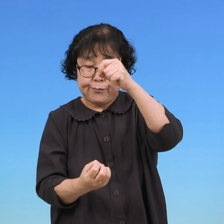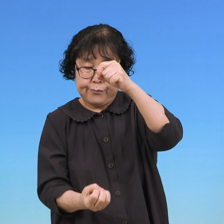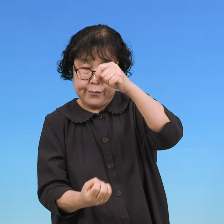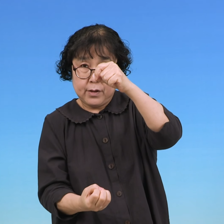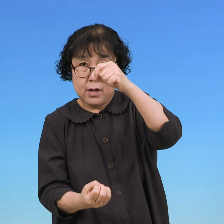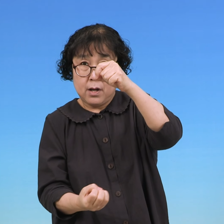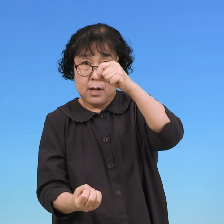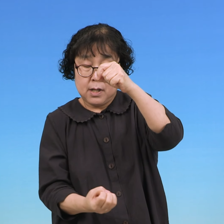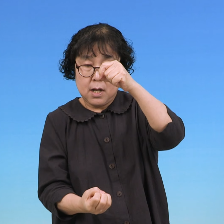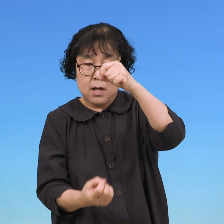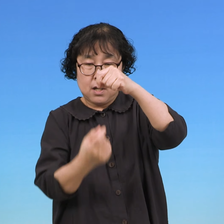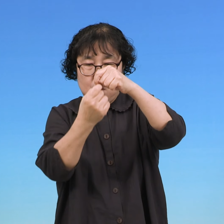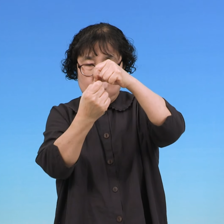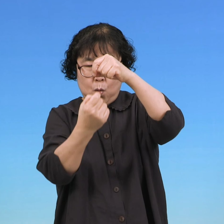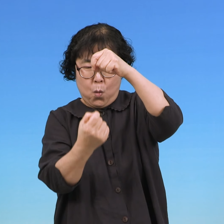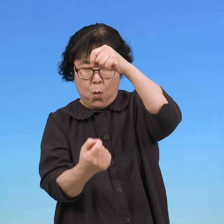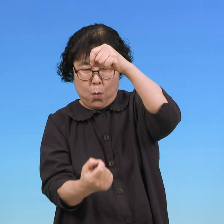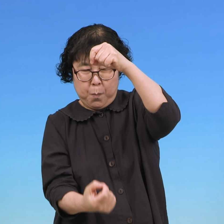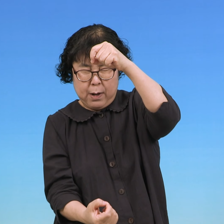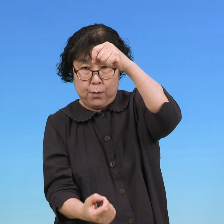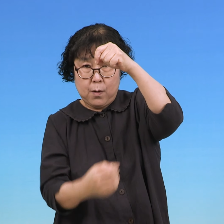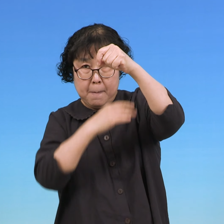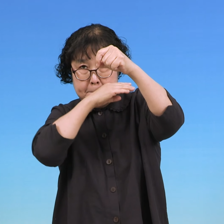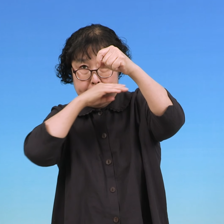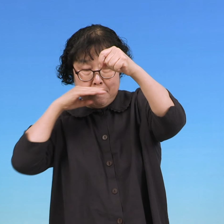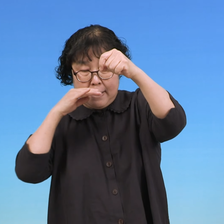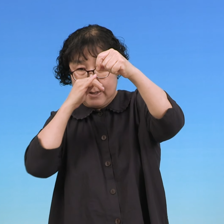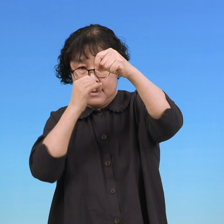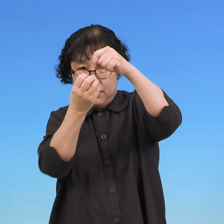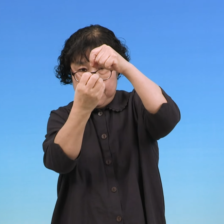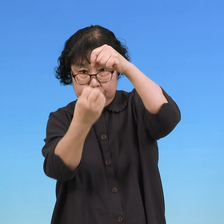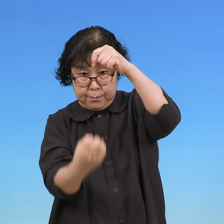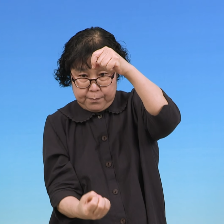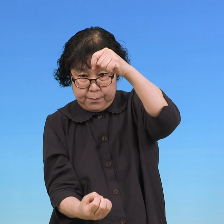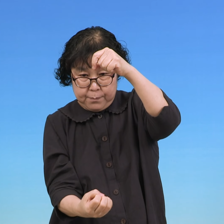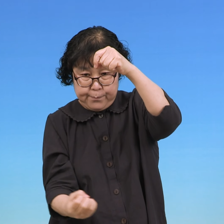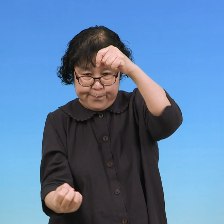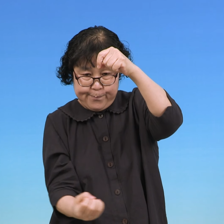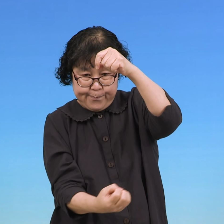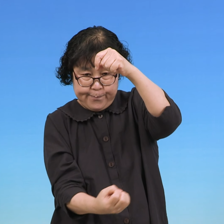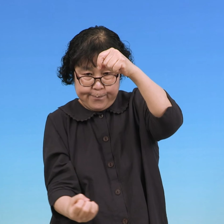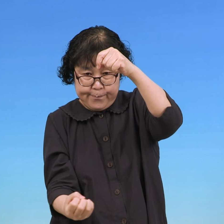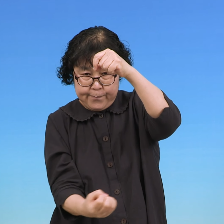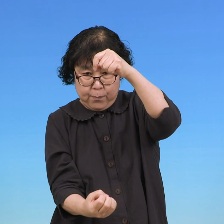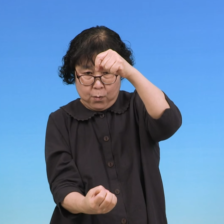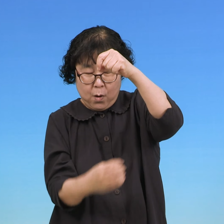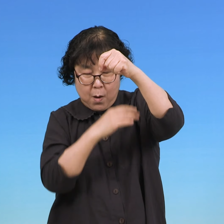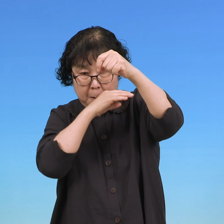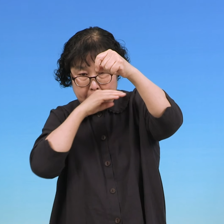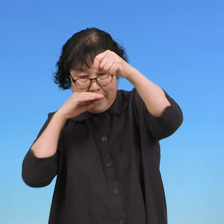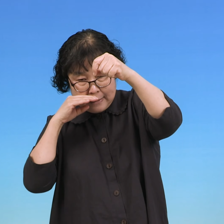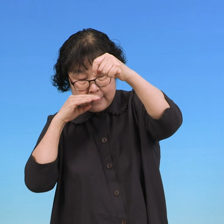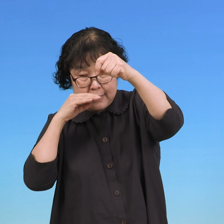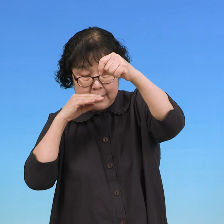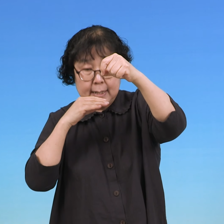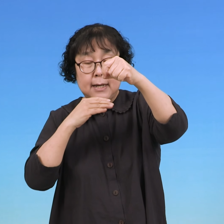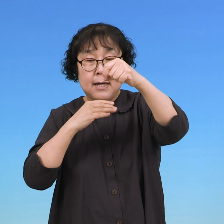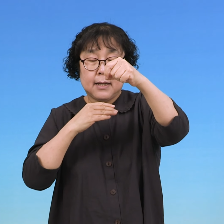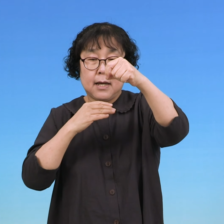건축하시는 분들이요 이제 이게 똑바로 잘 돼 있는가를 측정할 때 이 다림줄을 쓰더 이제 기억에 어렴풋한 기억에